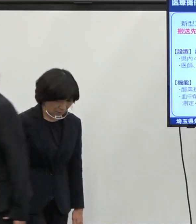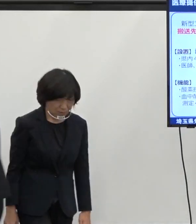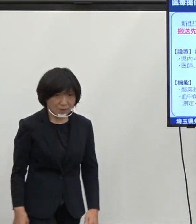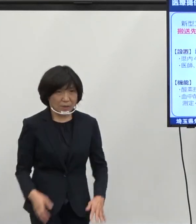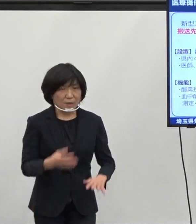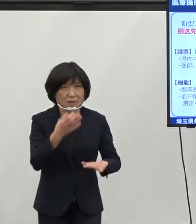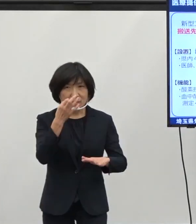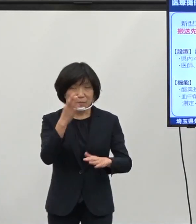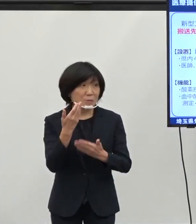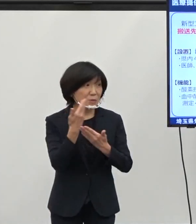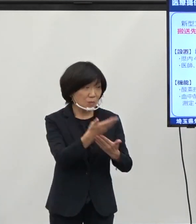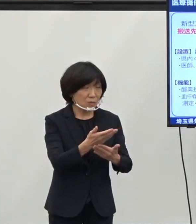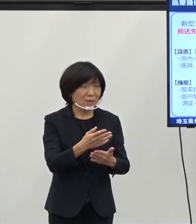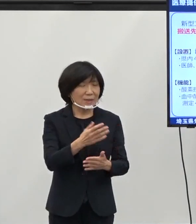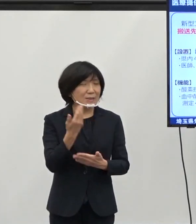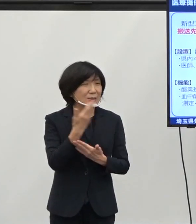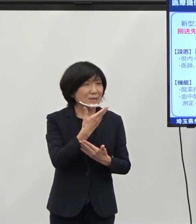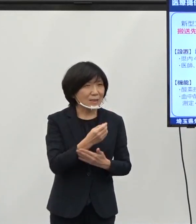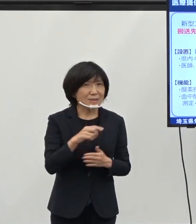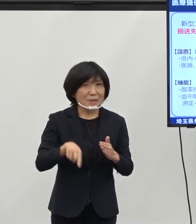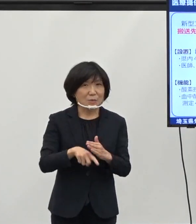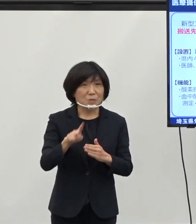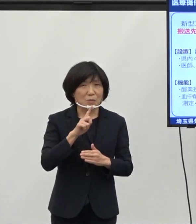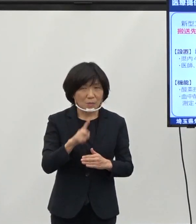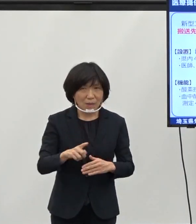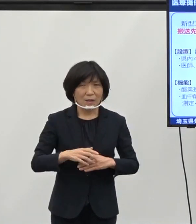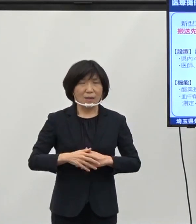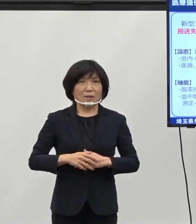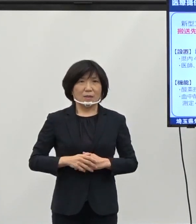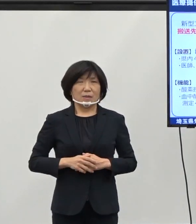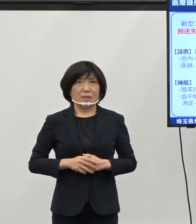すみません、一番聞きたかったのは要するにその